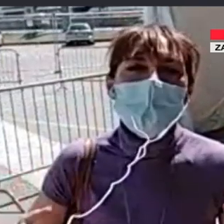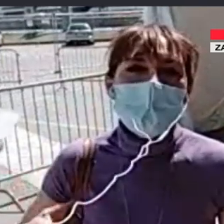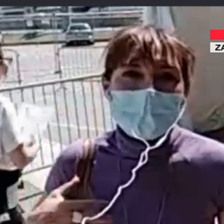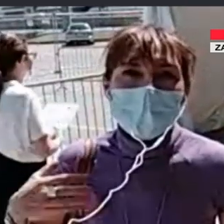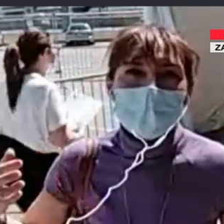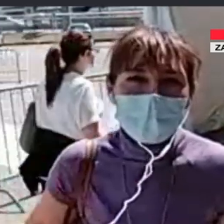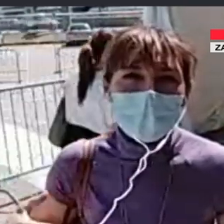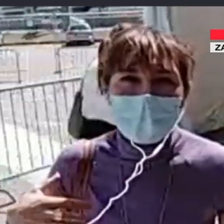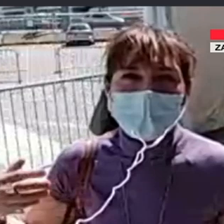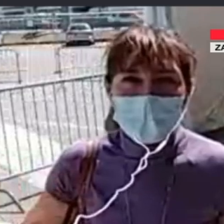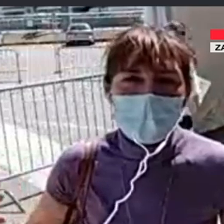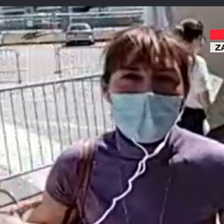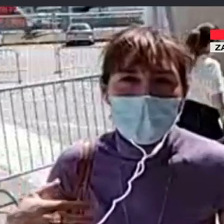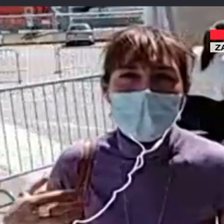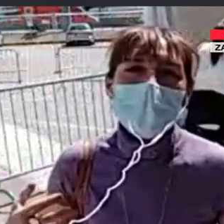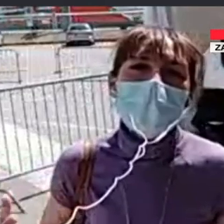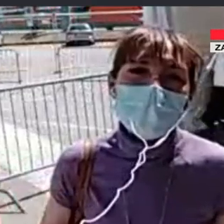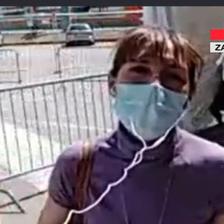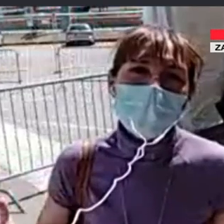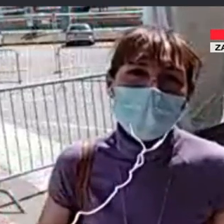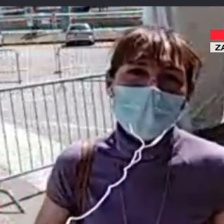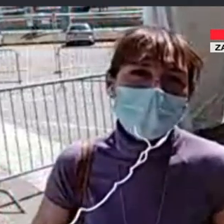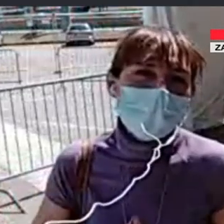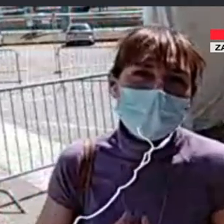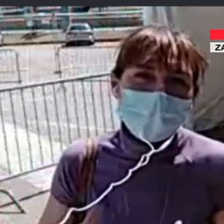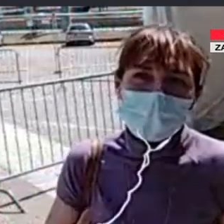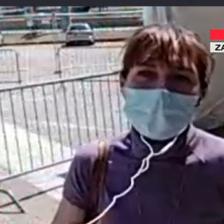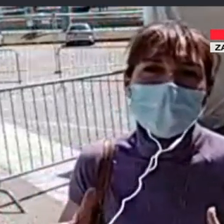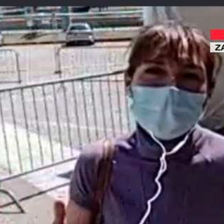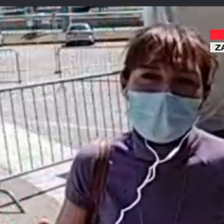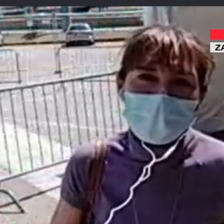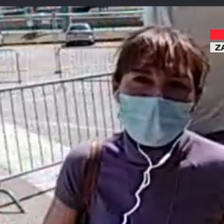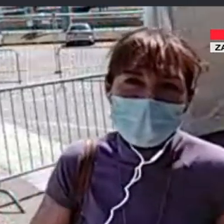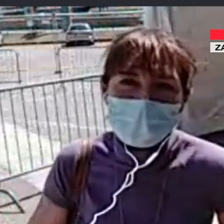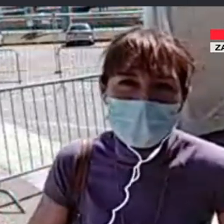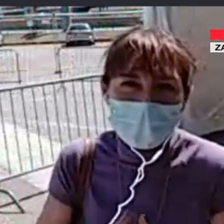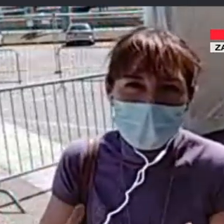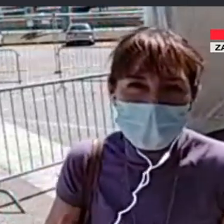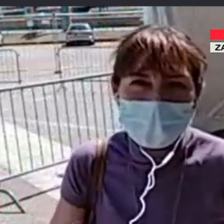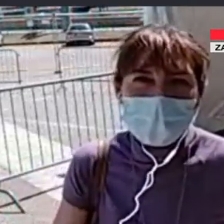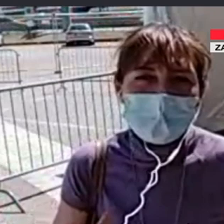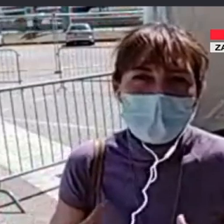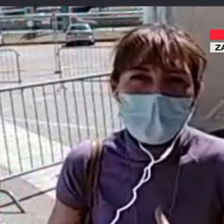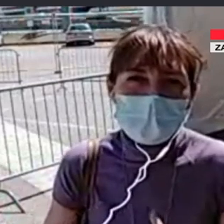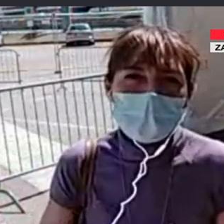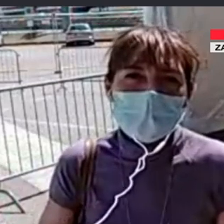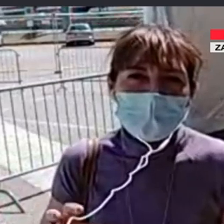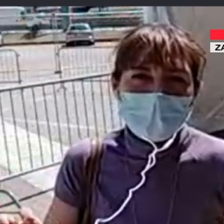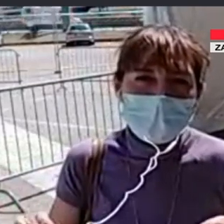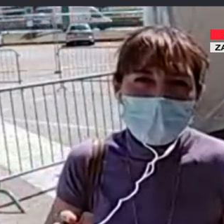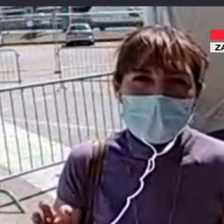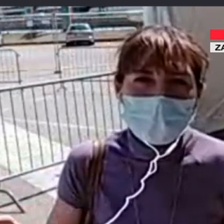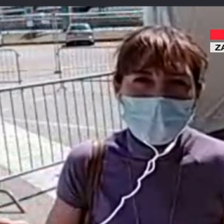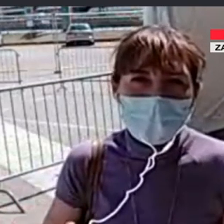vaccinare e anche oggi c'è un via vai, anche se ovviamente gli over 50 tendenzialmente lavorano e quindi